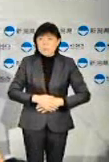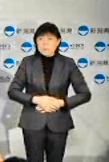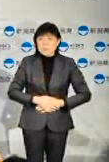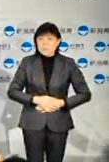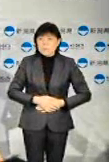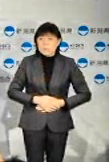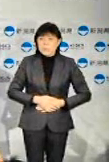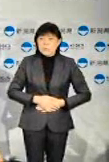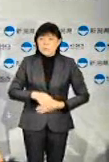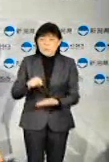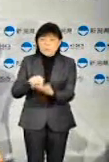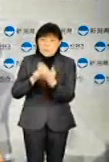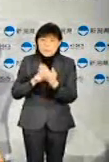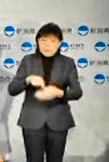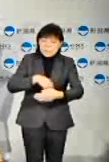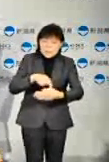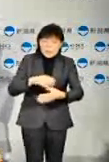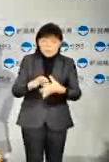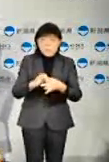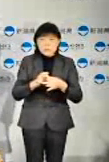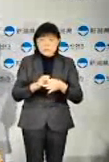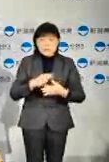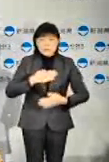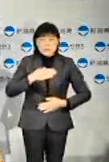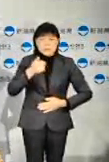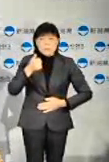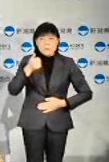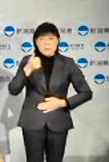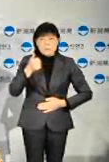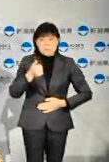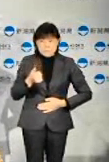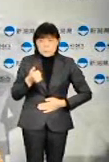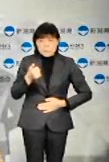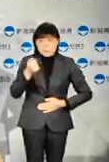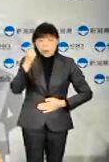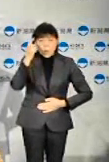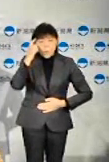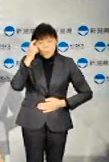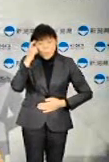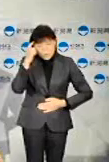今示されている内容については、知事が思うその使い勝手の悪さというのはこれで解消